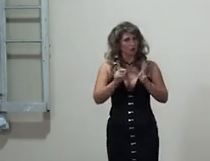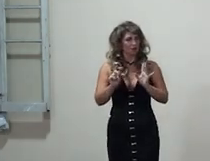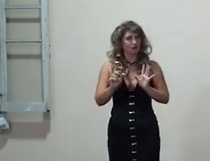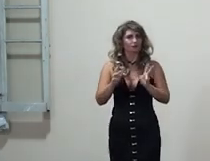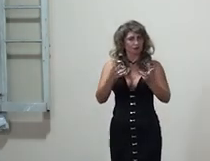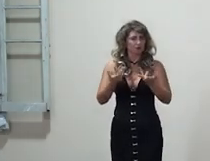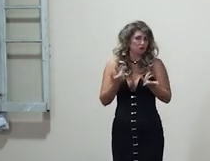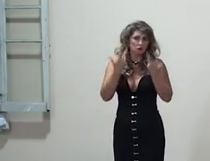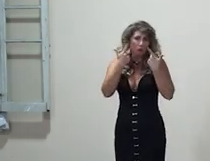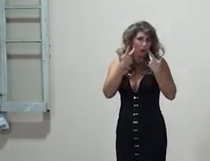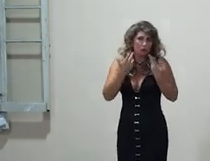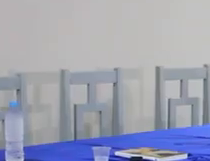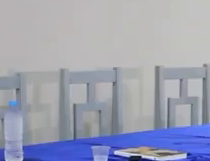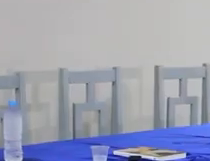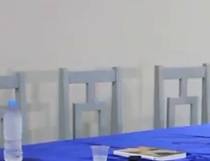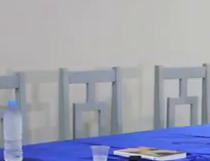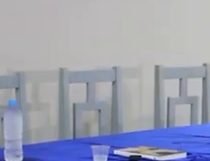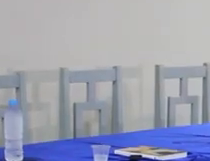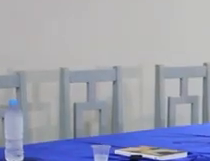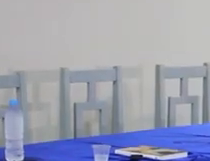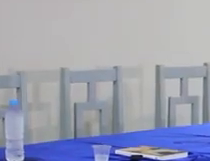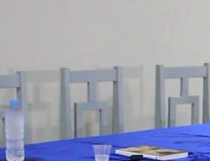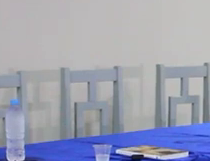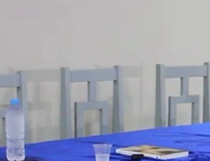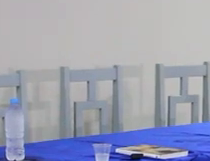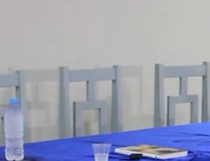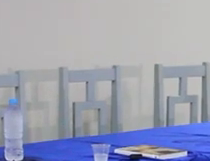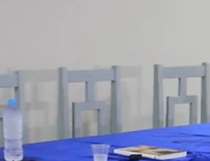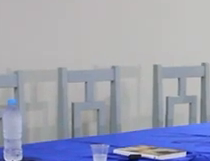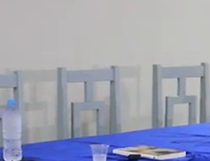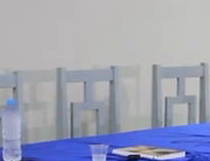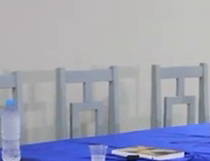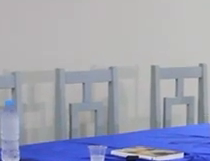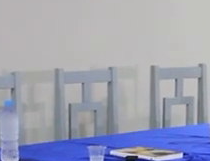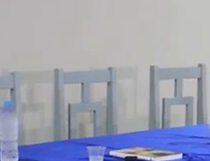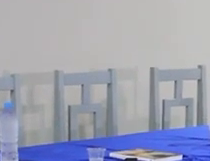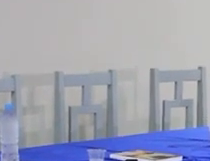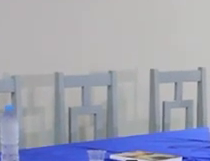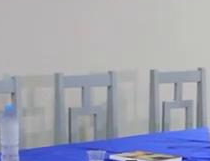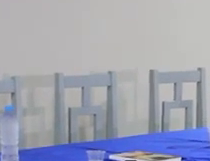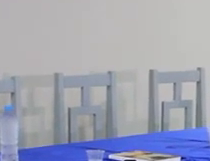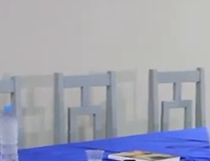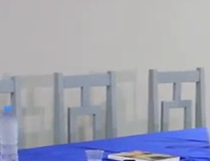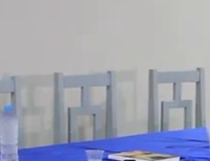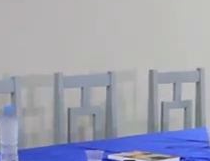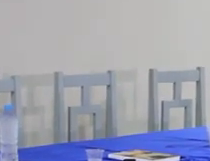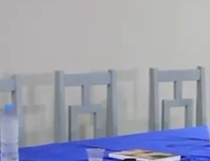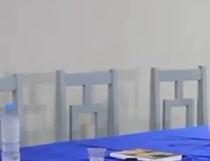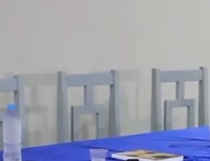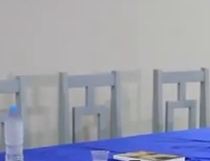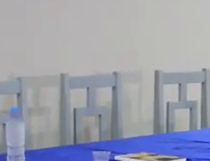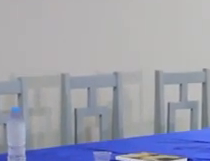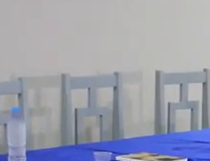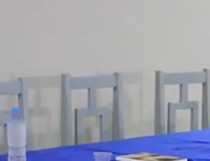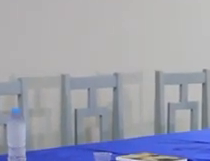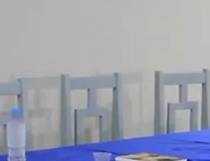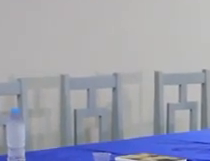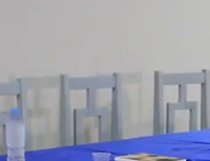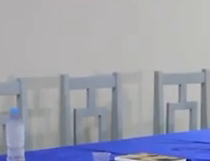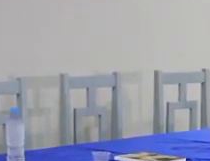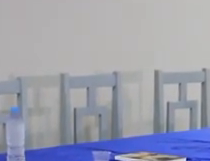Agora, quem de vocês não sabe, se não sabe, eu estou contando agora, que